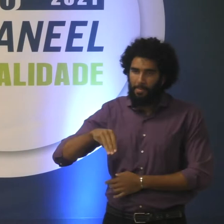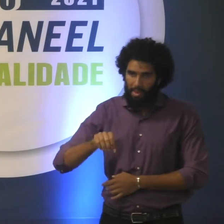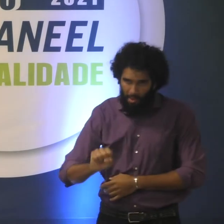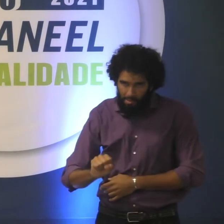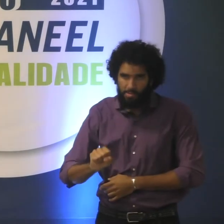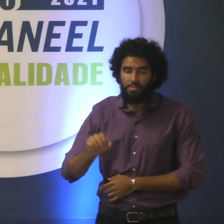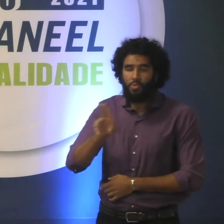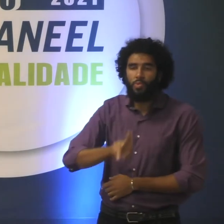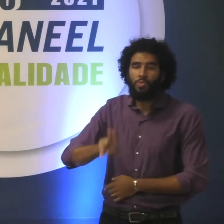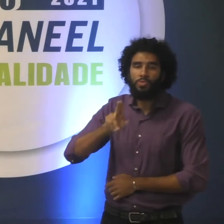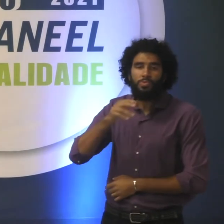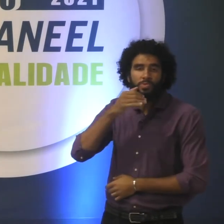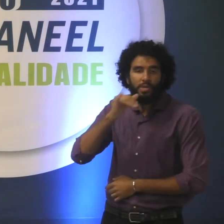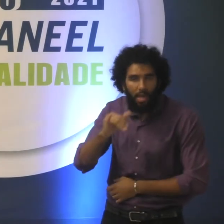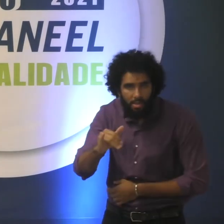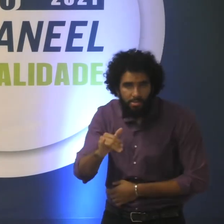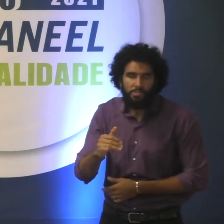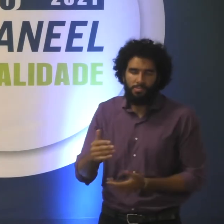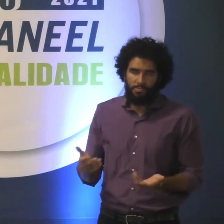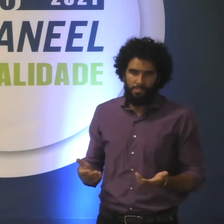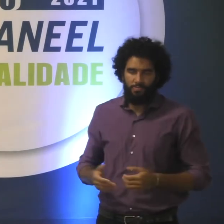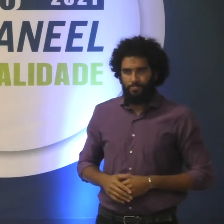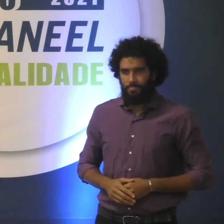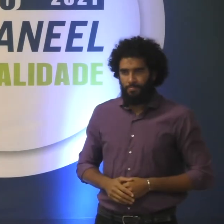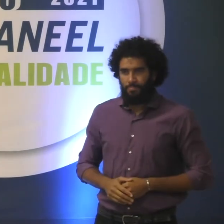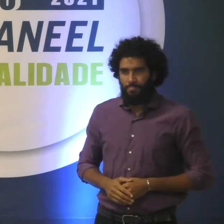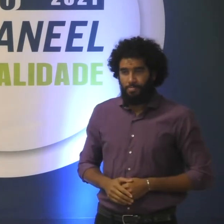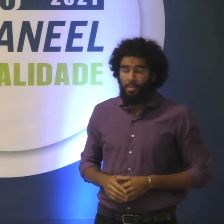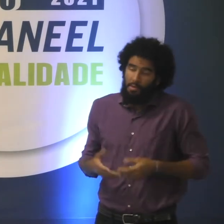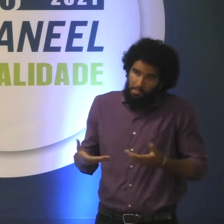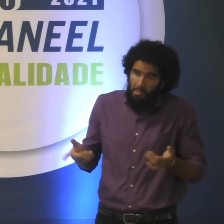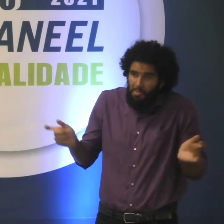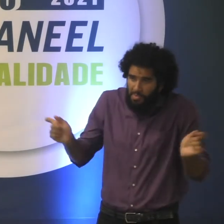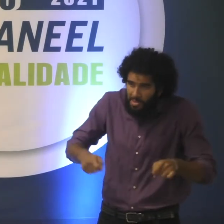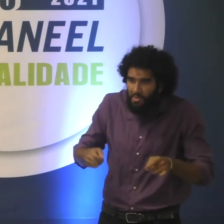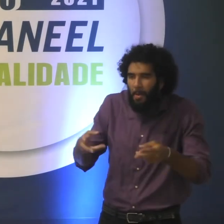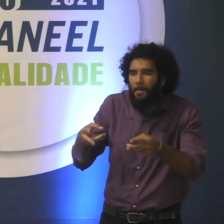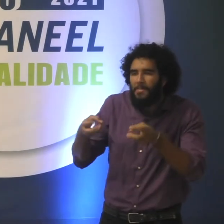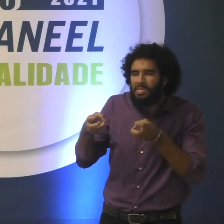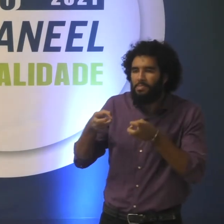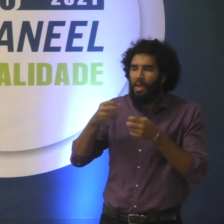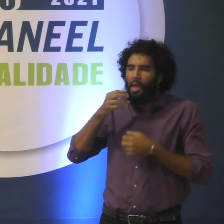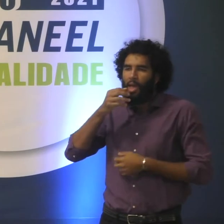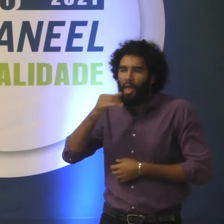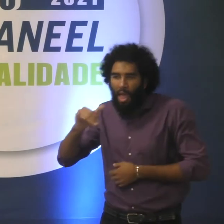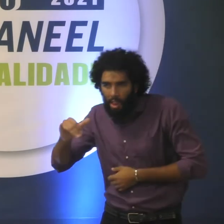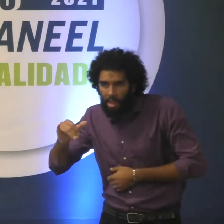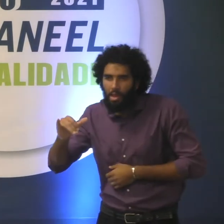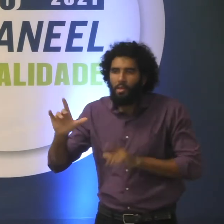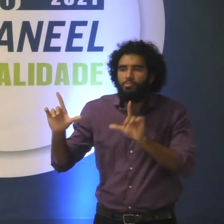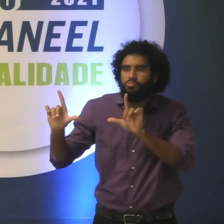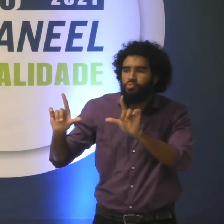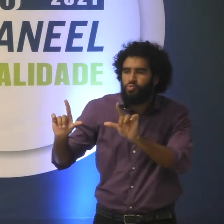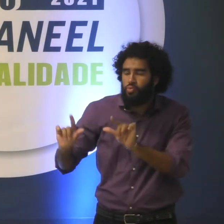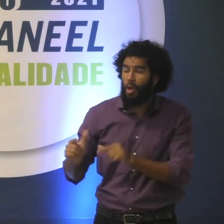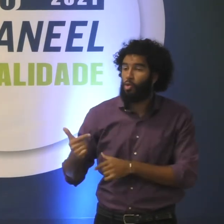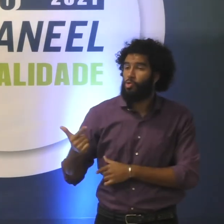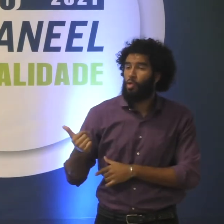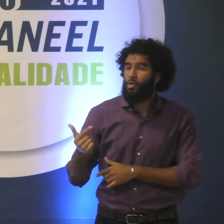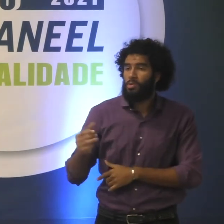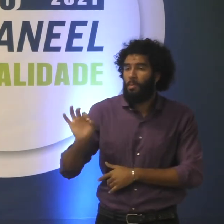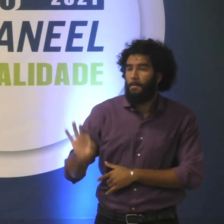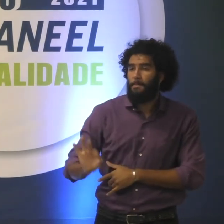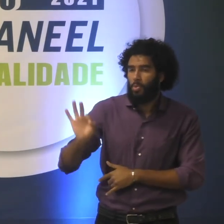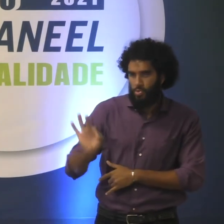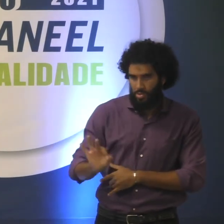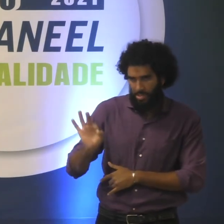de energia elétrica, e, com isso, a gente vai conseguir observar uma redução de aproximadamente 12% no